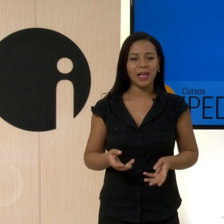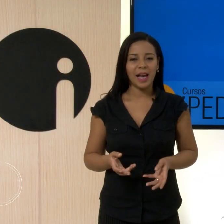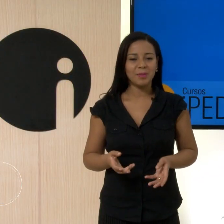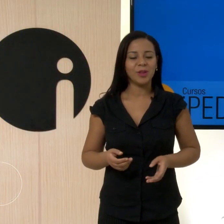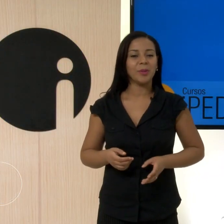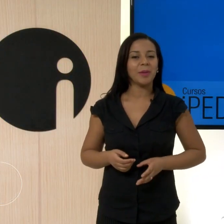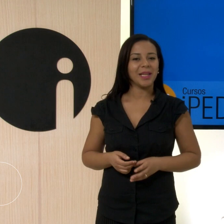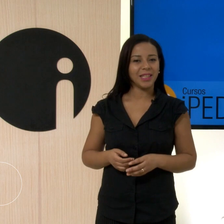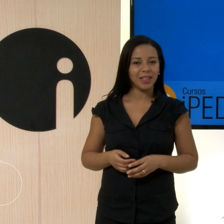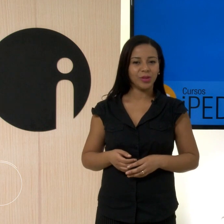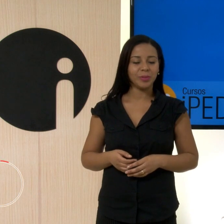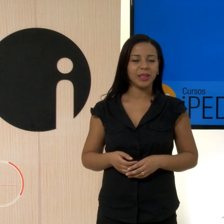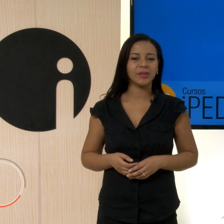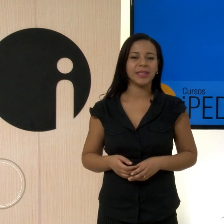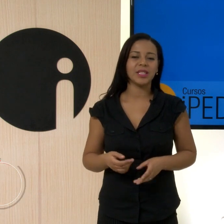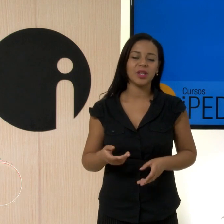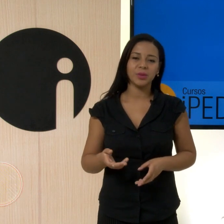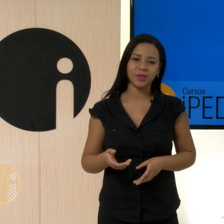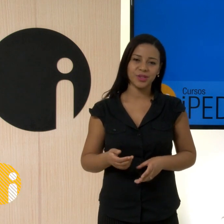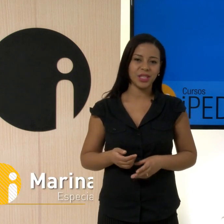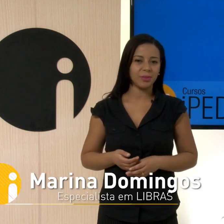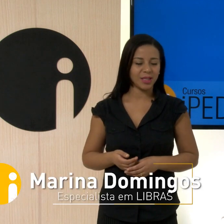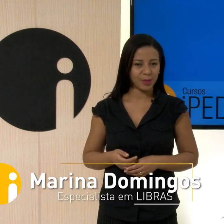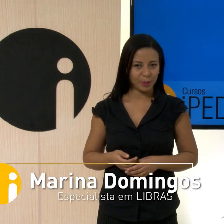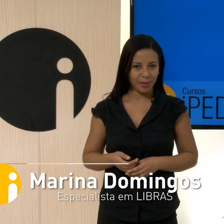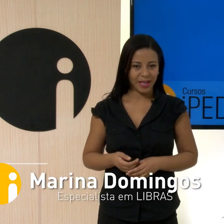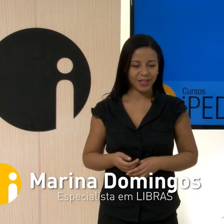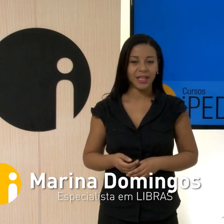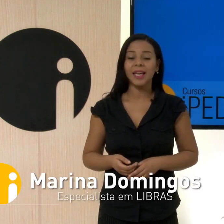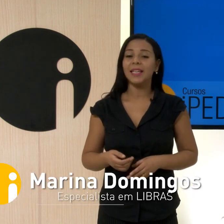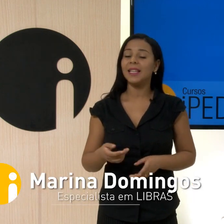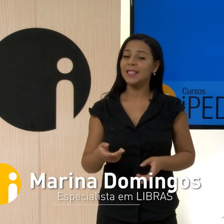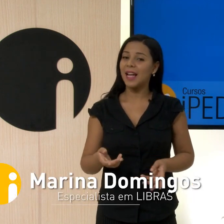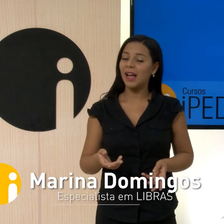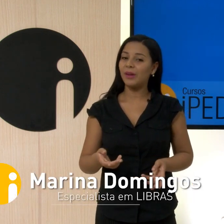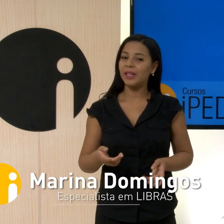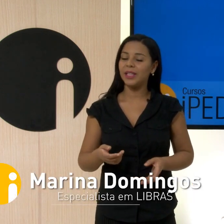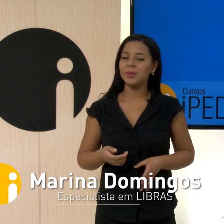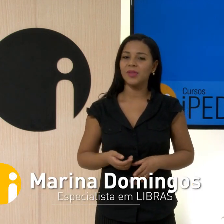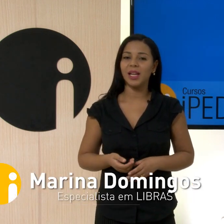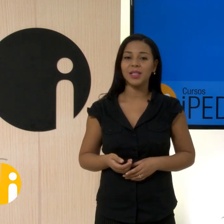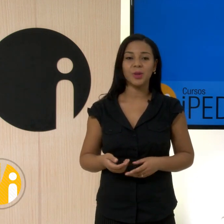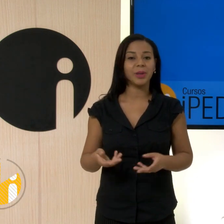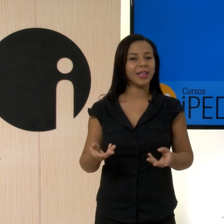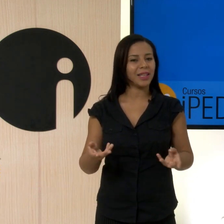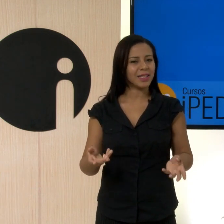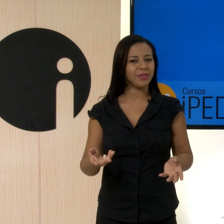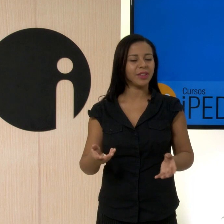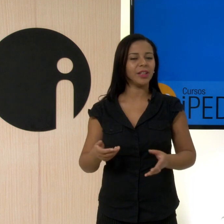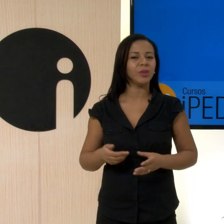Olá, meu nome é Marina Domingos e este é o curso de Libras do IPED. E nesta aula iremos falar sobre